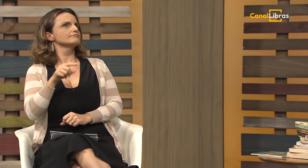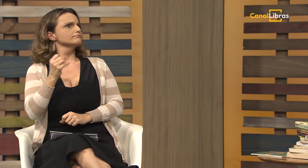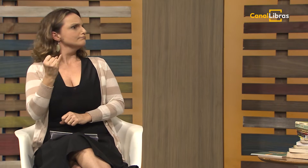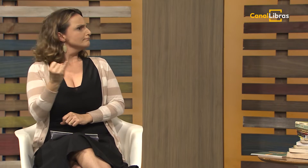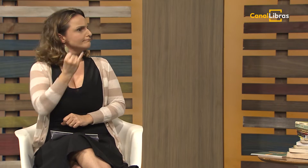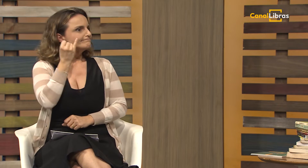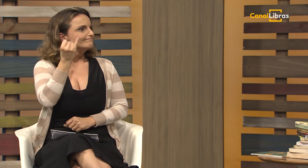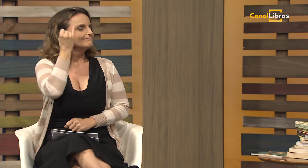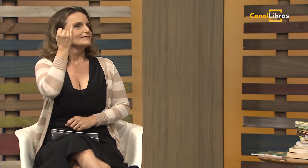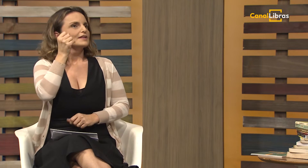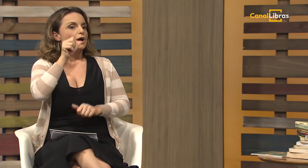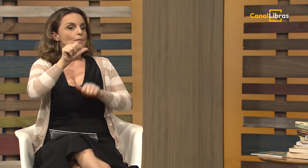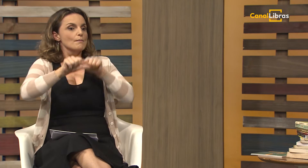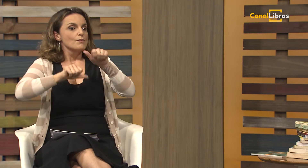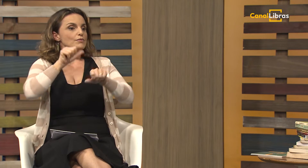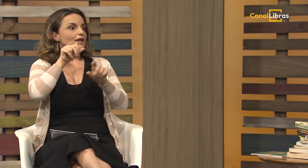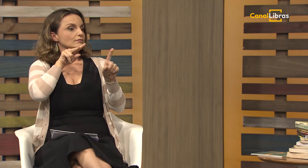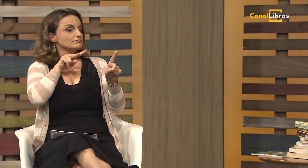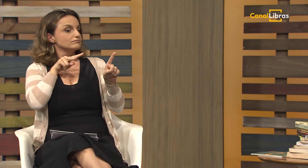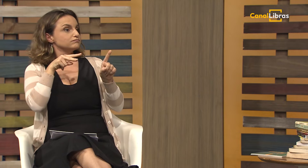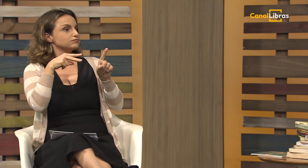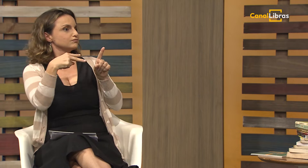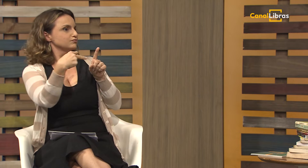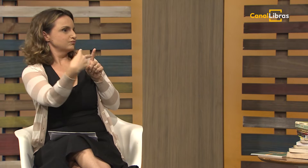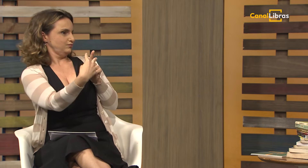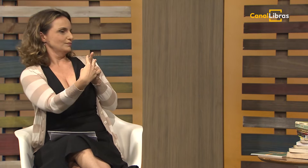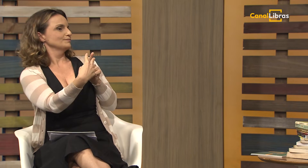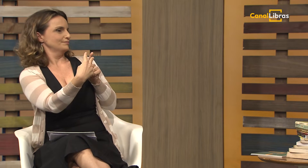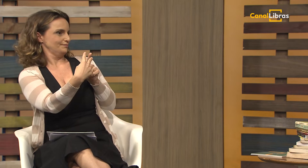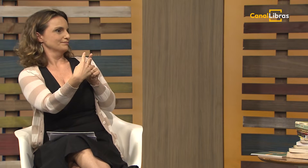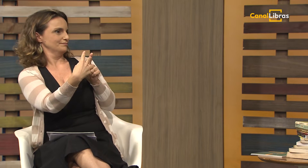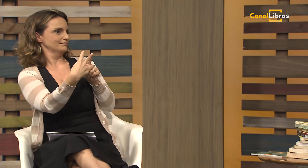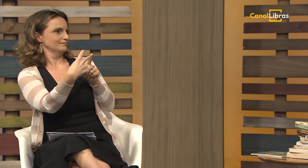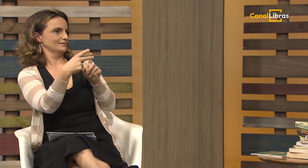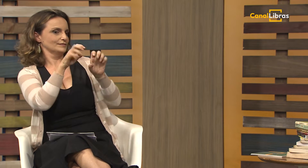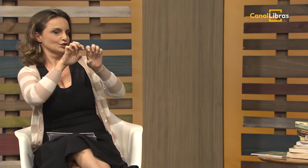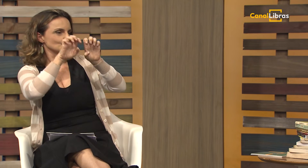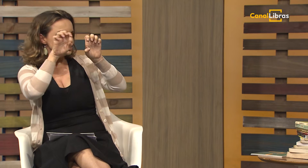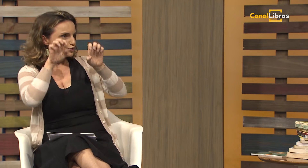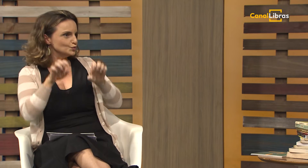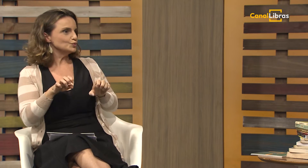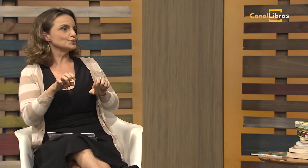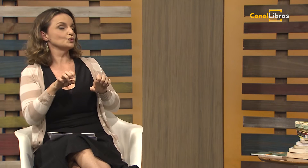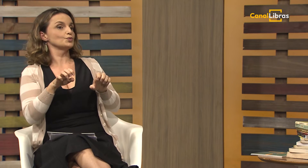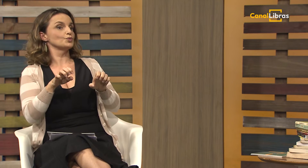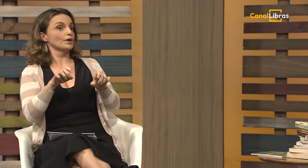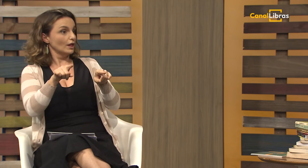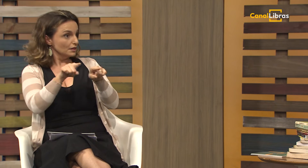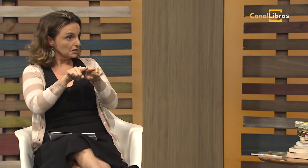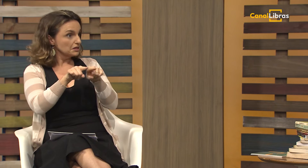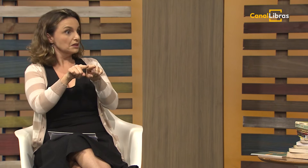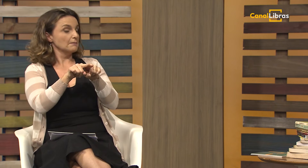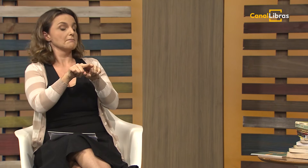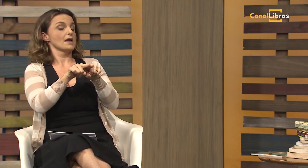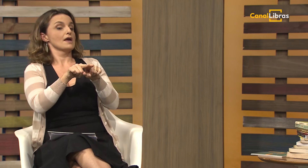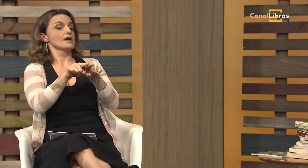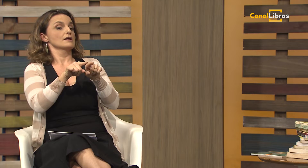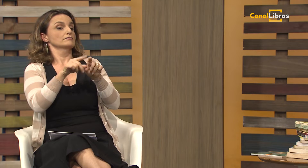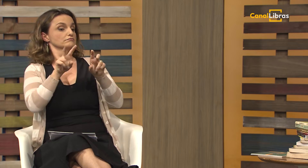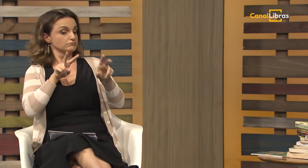de extrema importância para a mudança de perspectiva em relação à língua de sinais, assim como em relação à comunidade